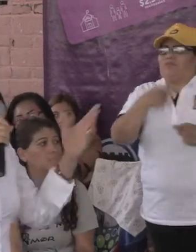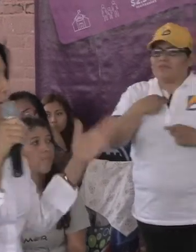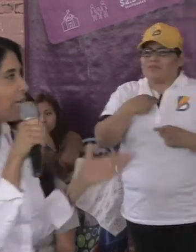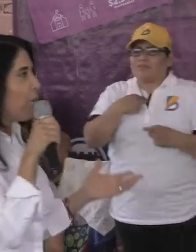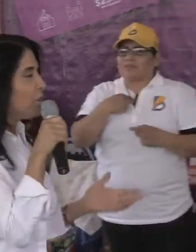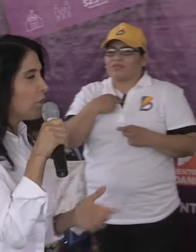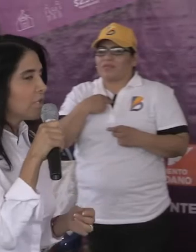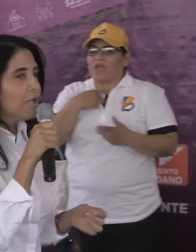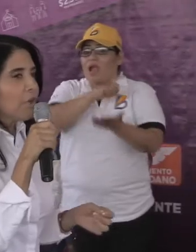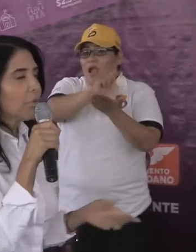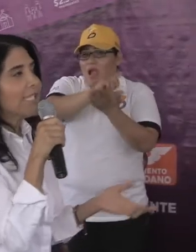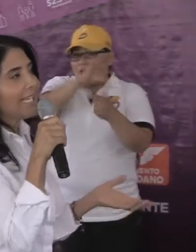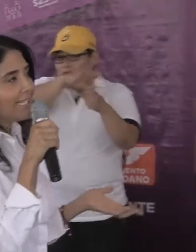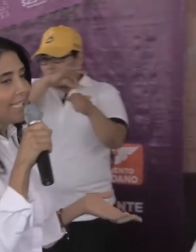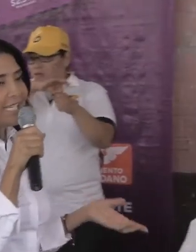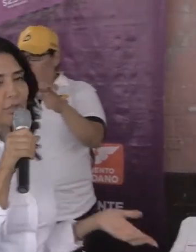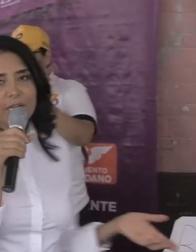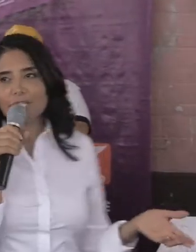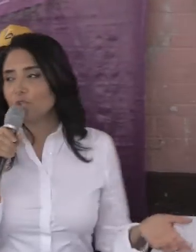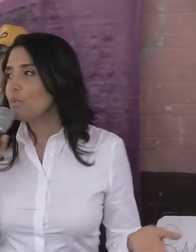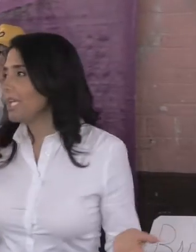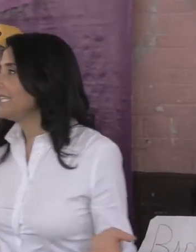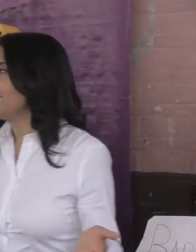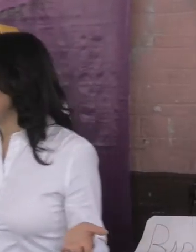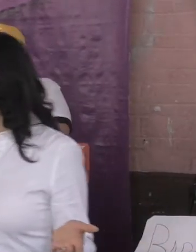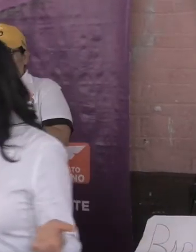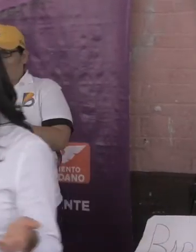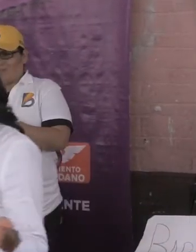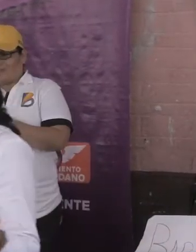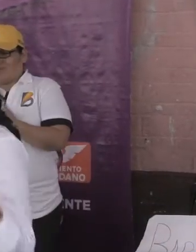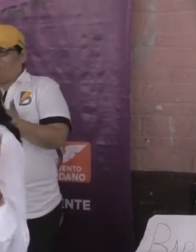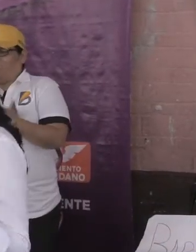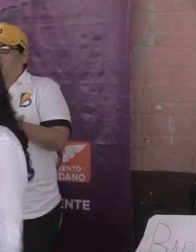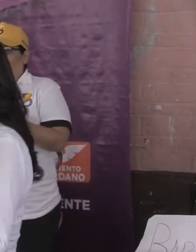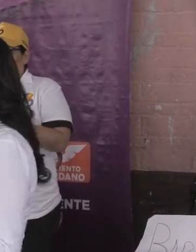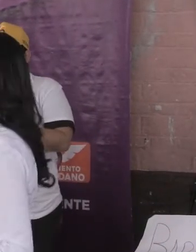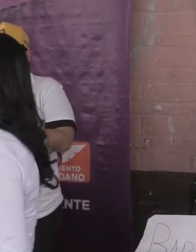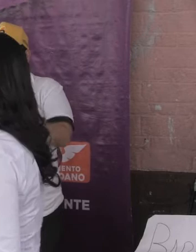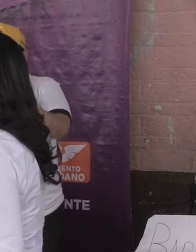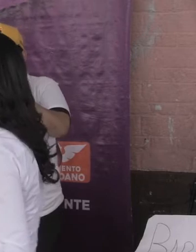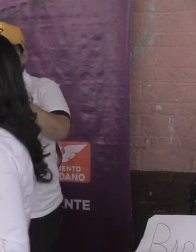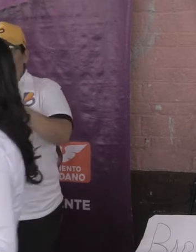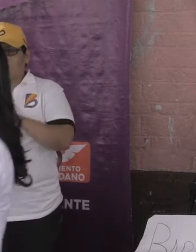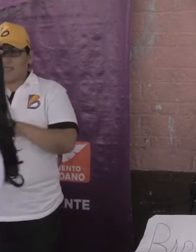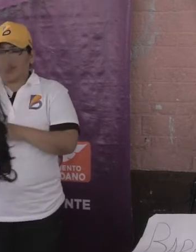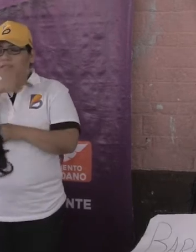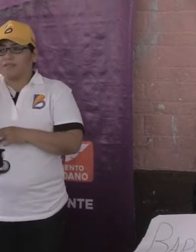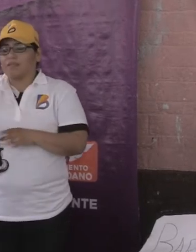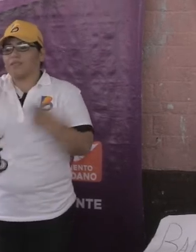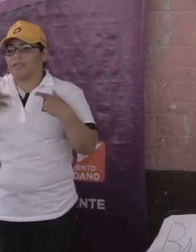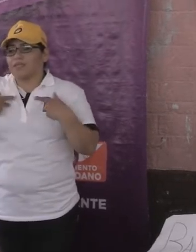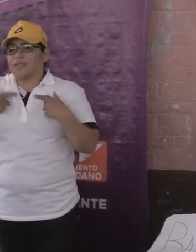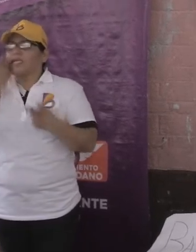vamos a comprar votos, como si la gente de la ciudad no tuviera inteligencia. Ofenden la inteligencia de la gente. Les